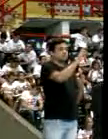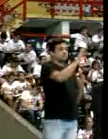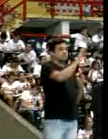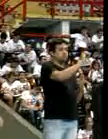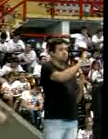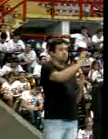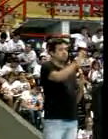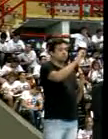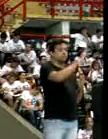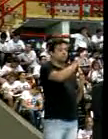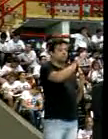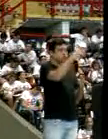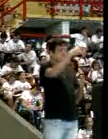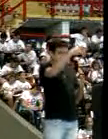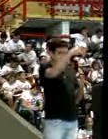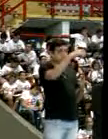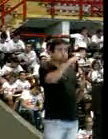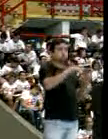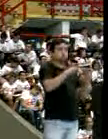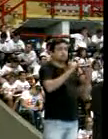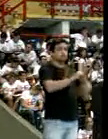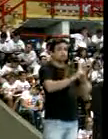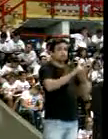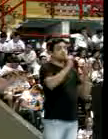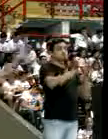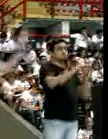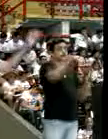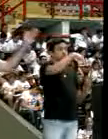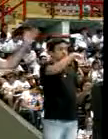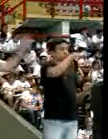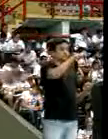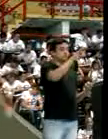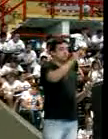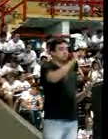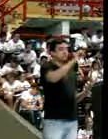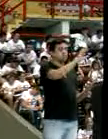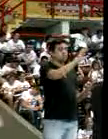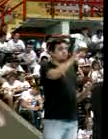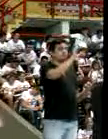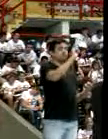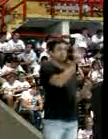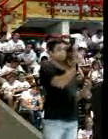Dióxido de carbono. O gás metano,